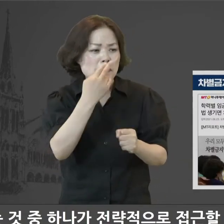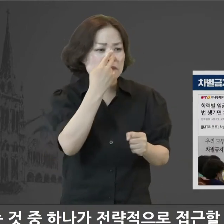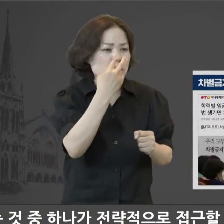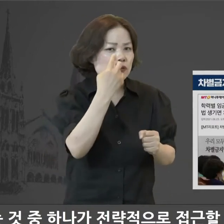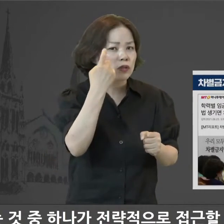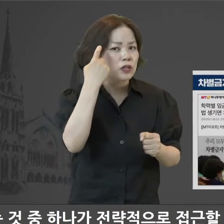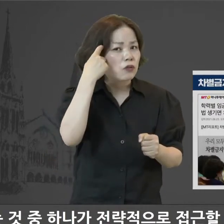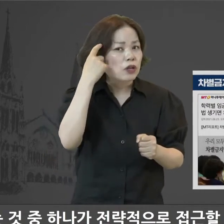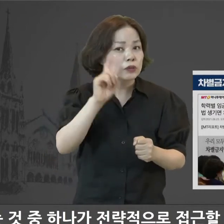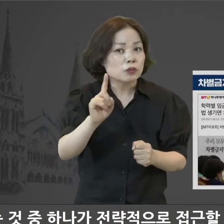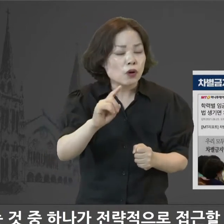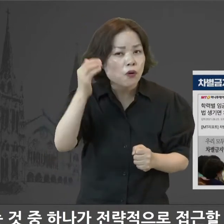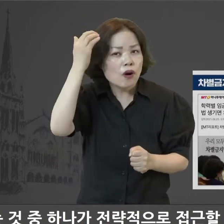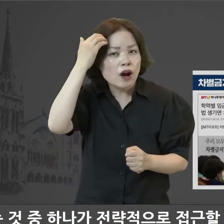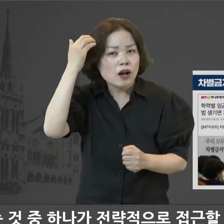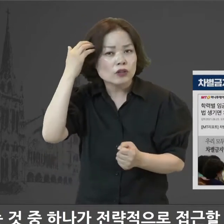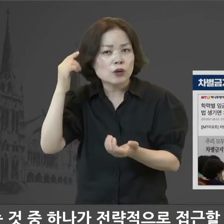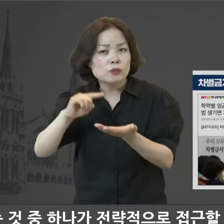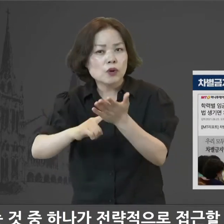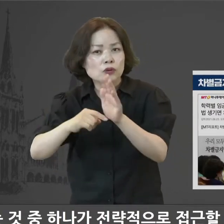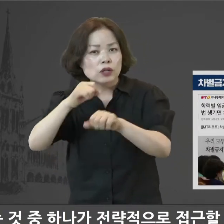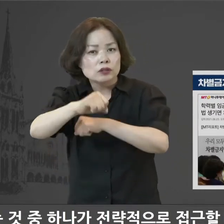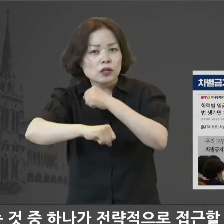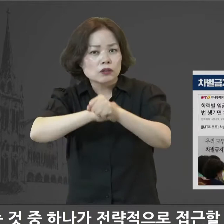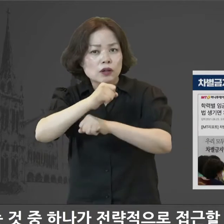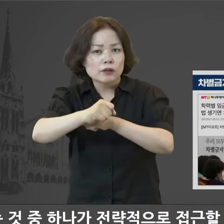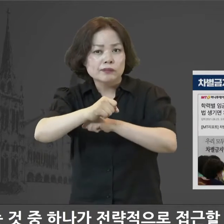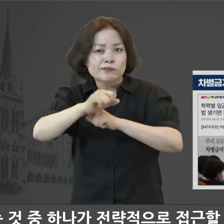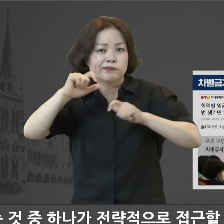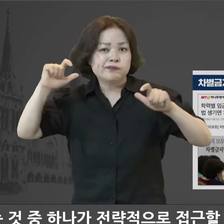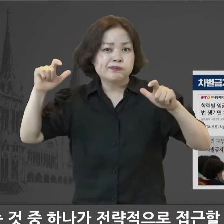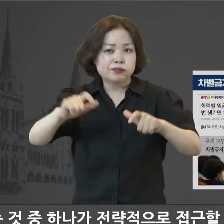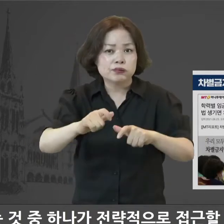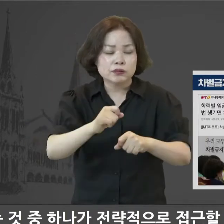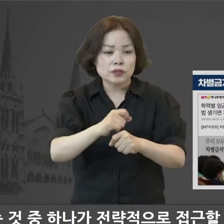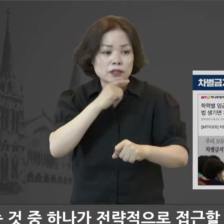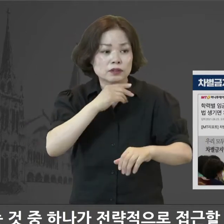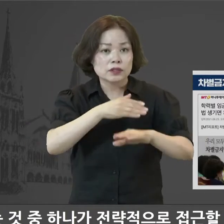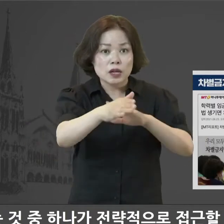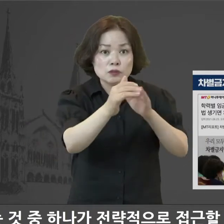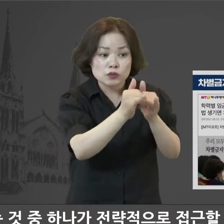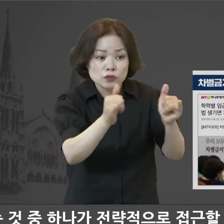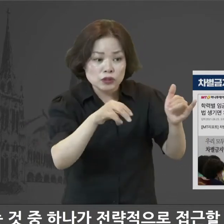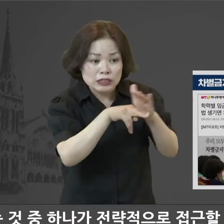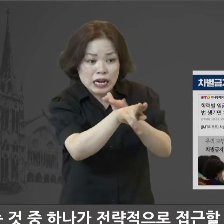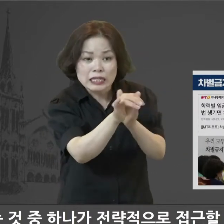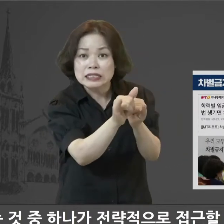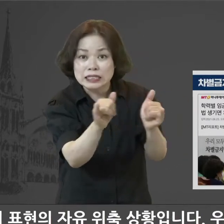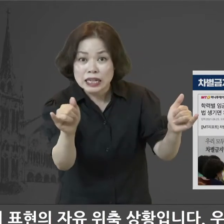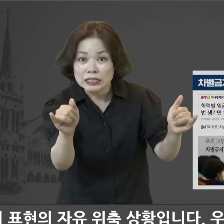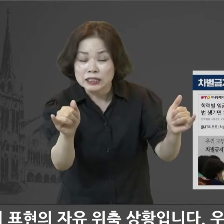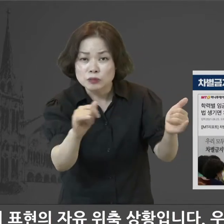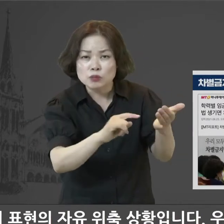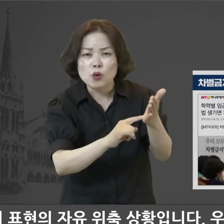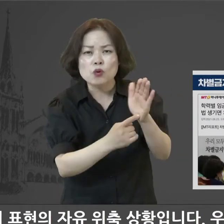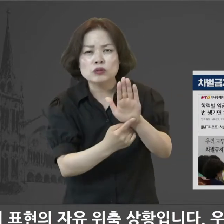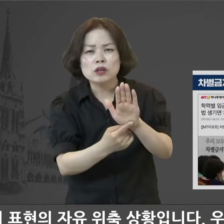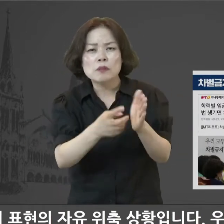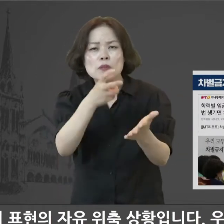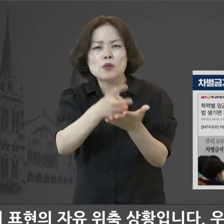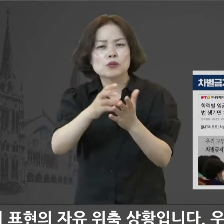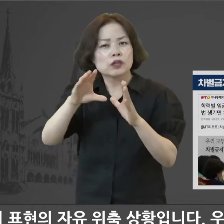가진 게 뭐였어요? 한국의 표현의 자유가 위축된다. 그러니까 탈북하신 분들이 그런 식으로 표현하려고 하는 거를